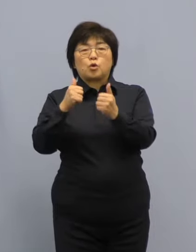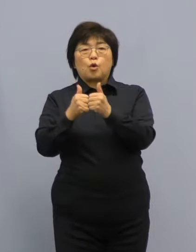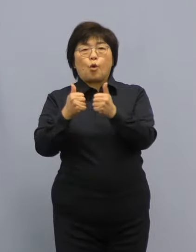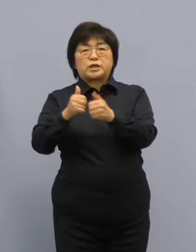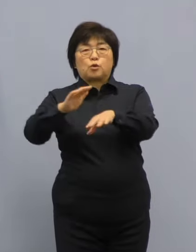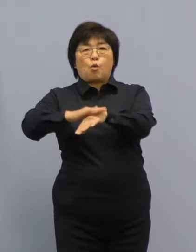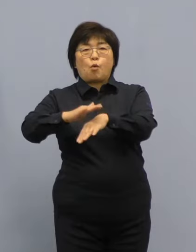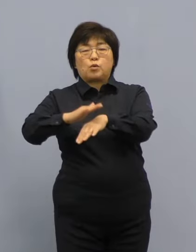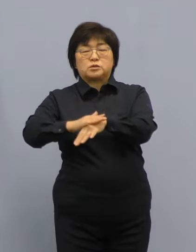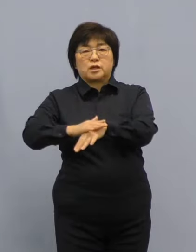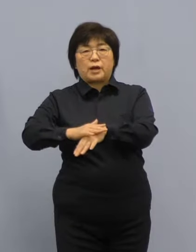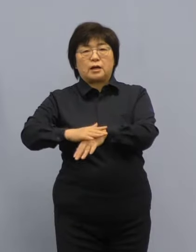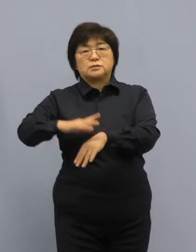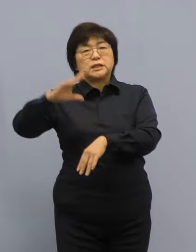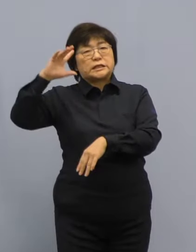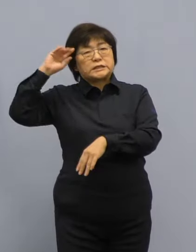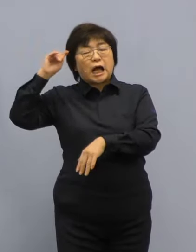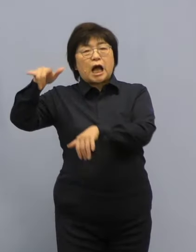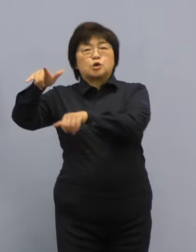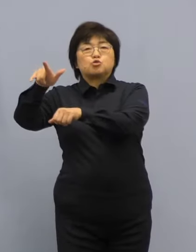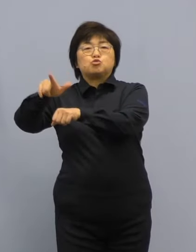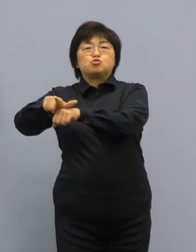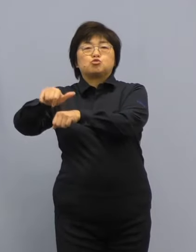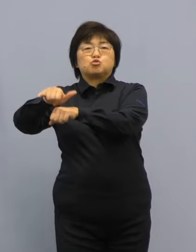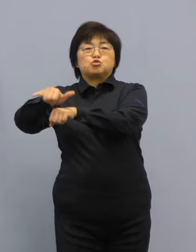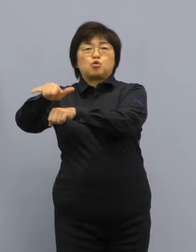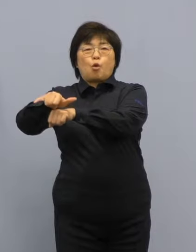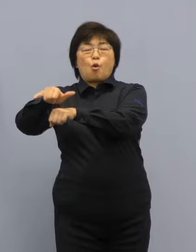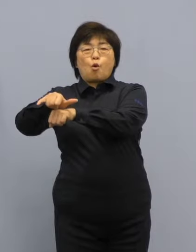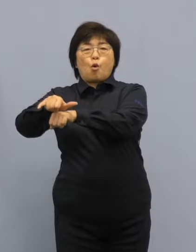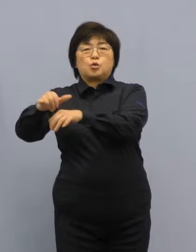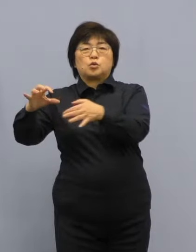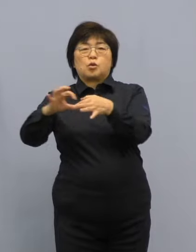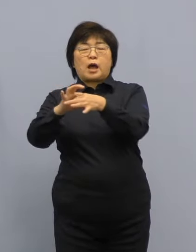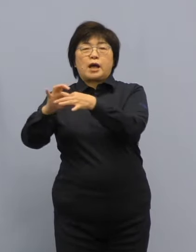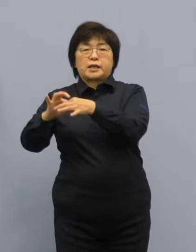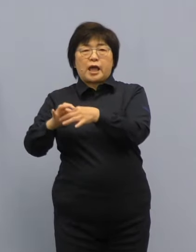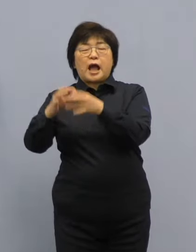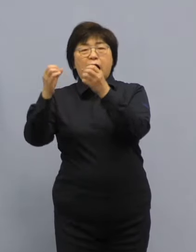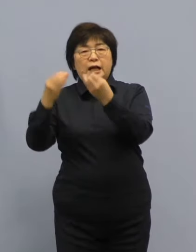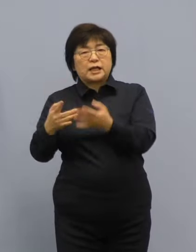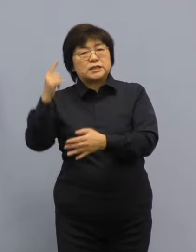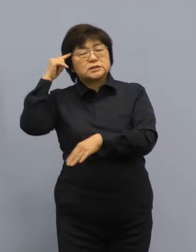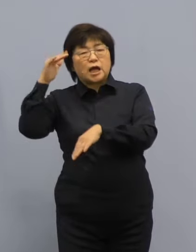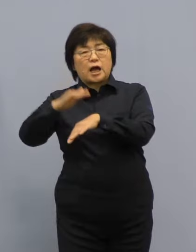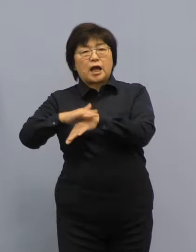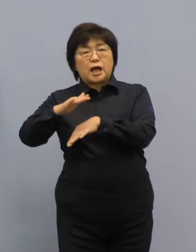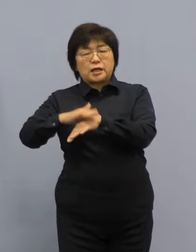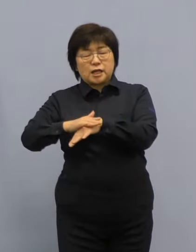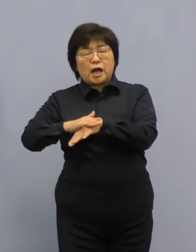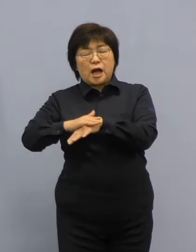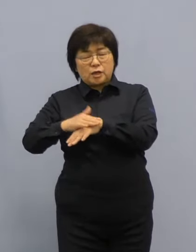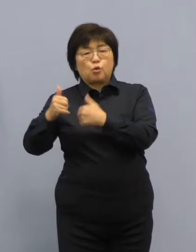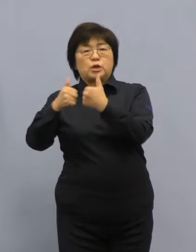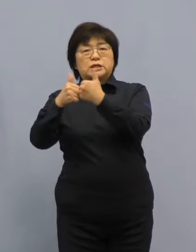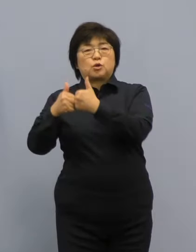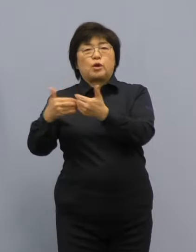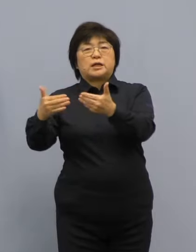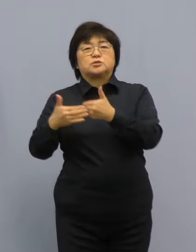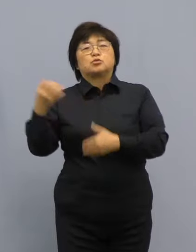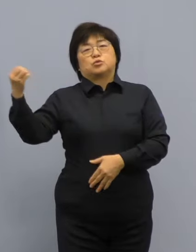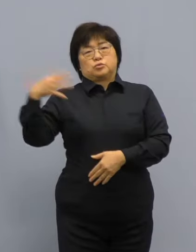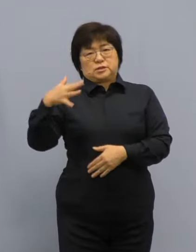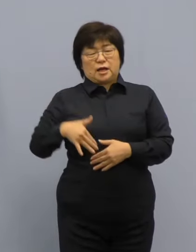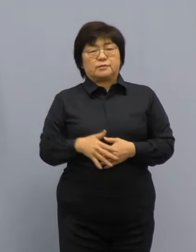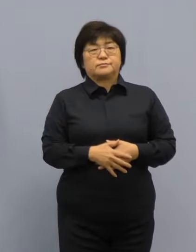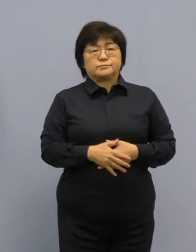について、まあ、佐賀空港との連携に触れながら、はい、まあ、新しい発想での議論が必要だとの見解を示されています。まあ、